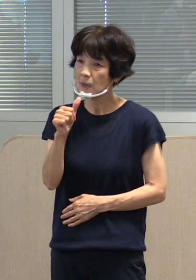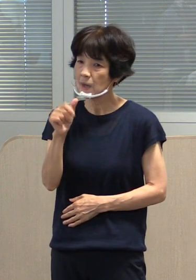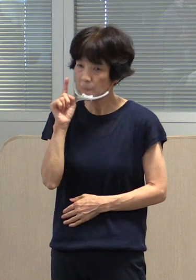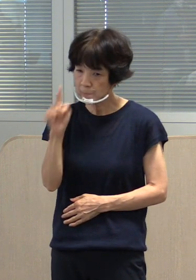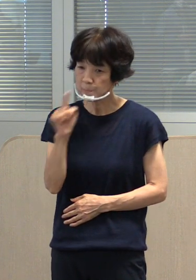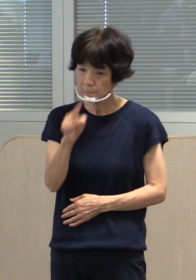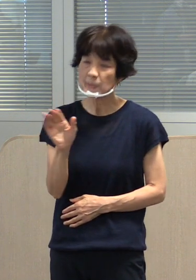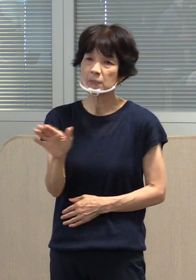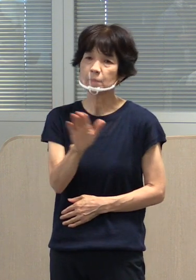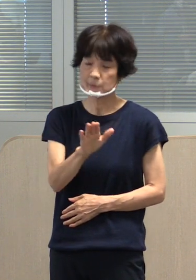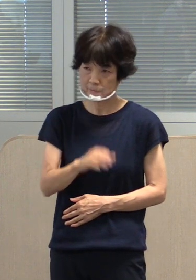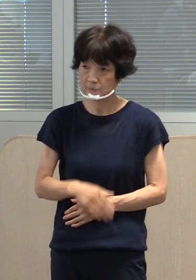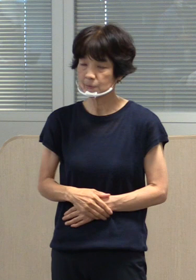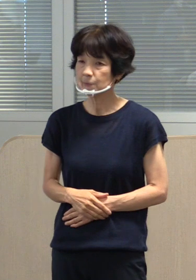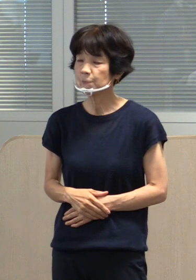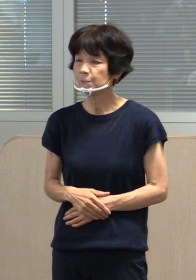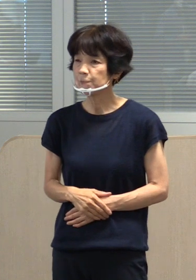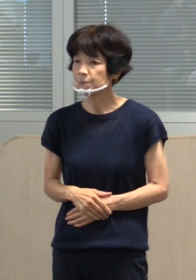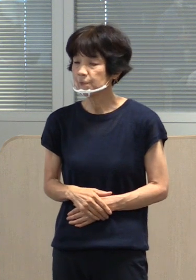発見されてございます。